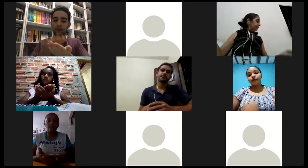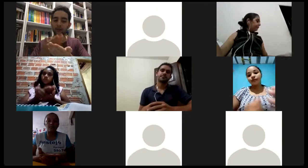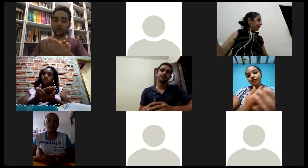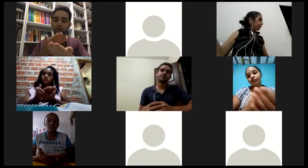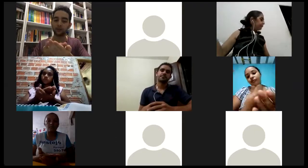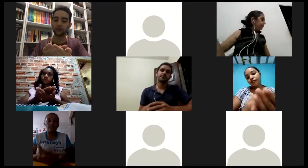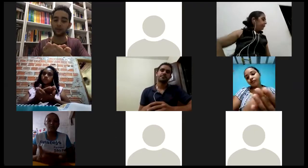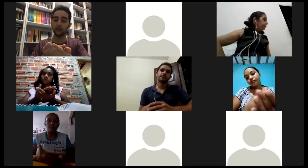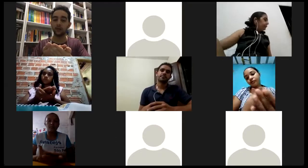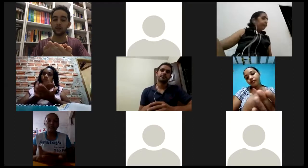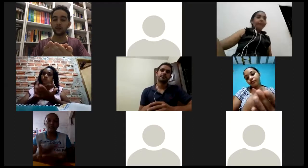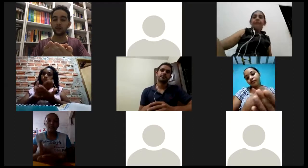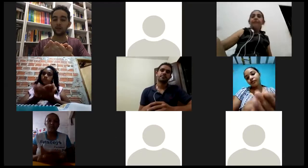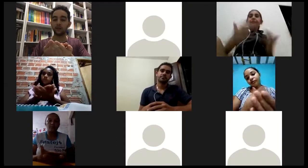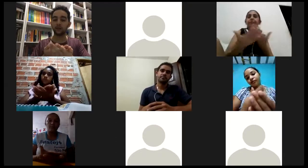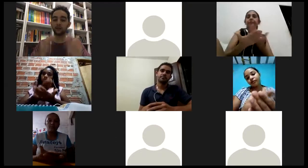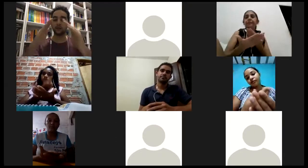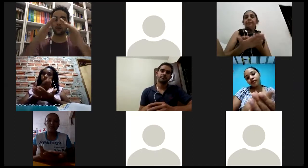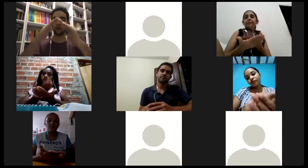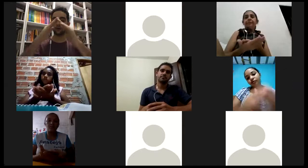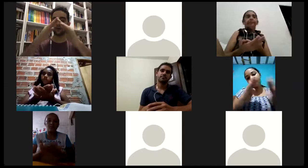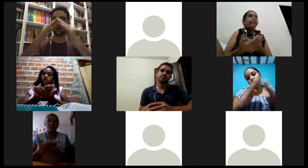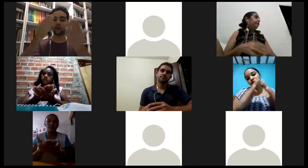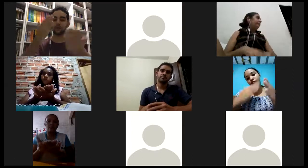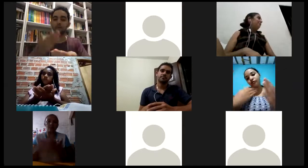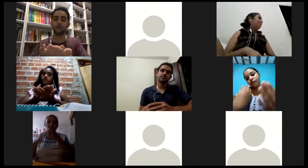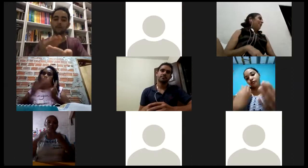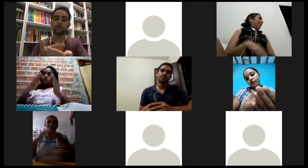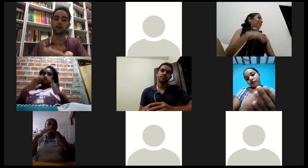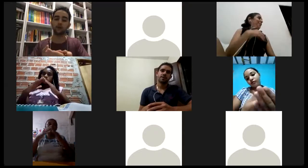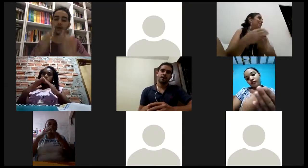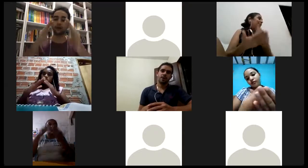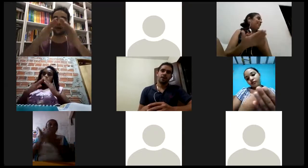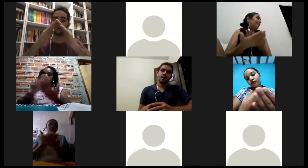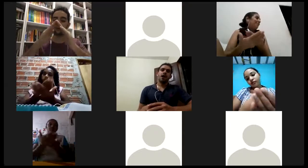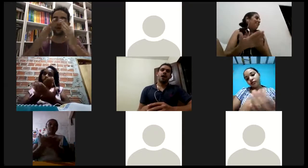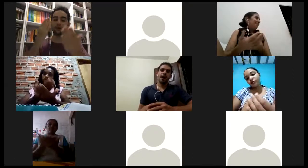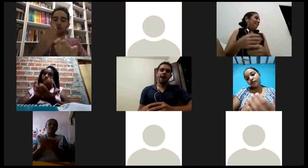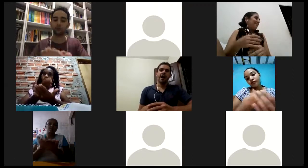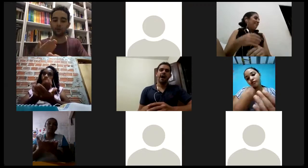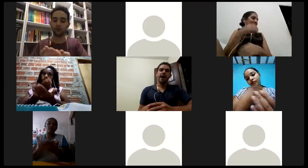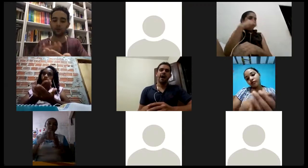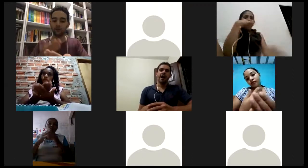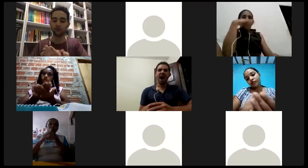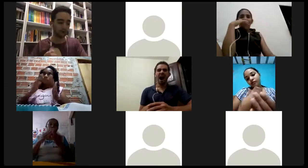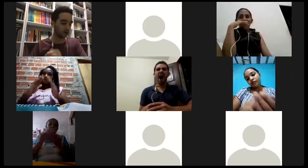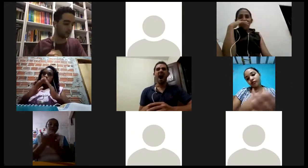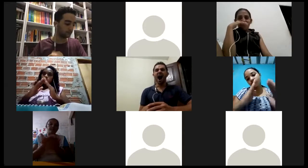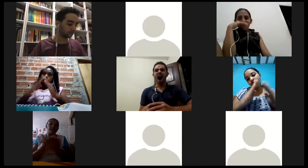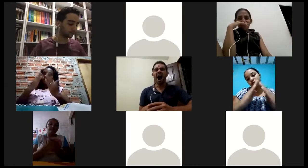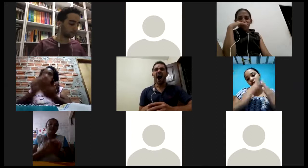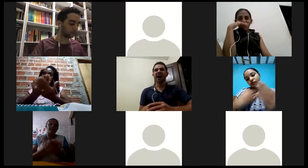estudar, eu faço assim. Se eu quero falar que eu vou para a escola, eu faço a casa e faço estudar. Então, é a casa onde se estuda.